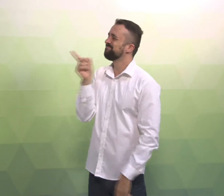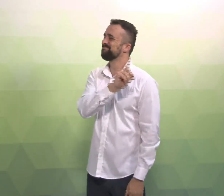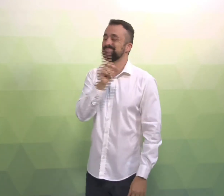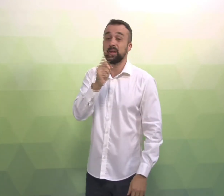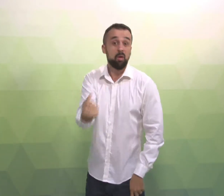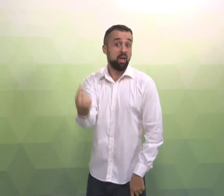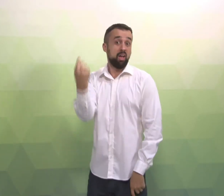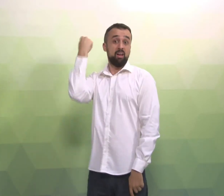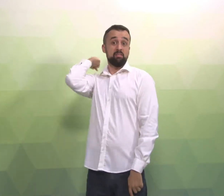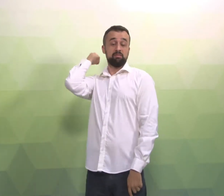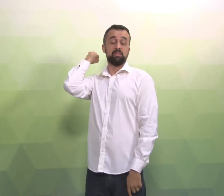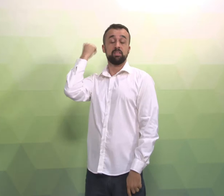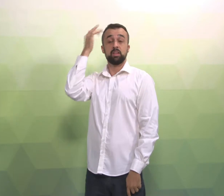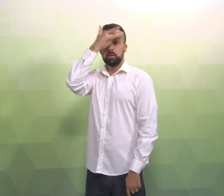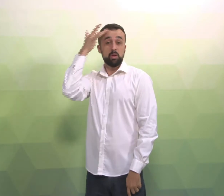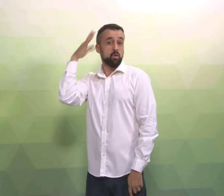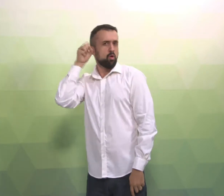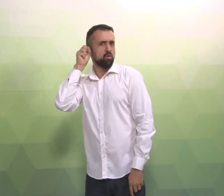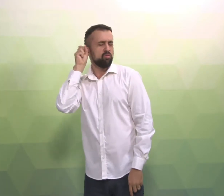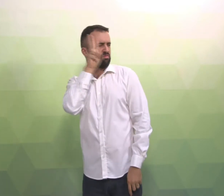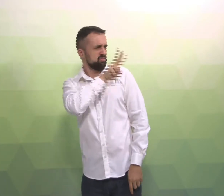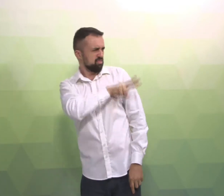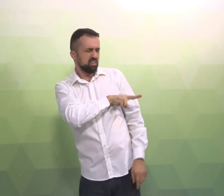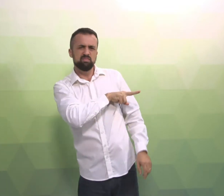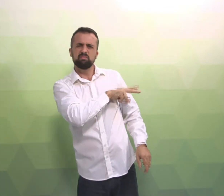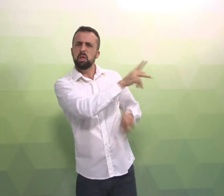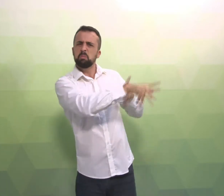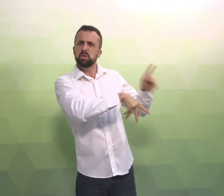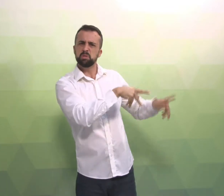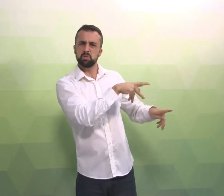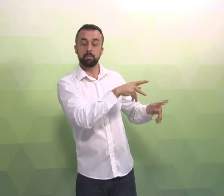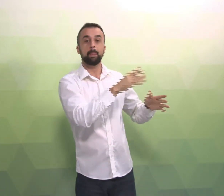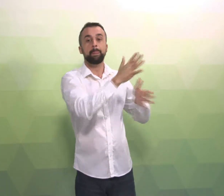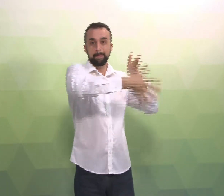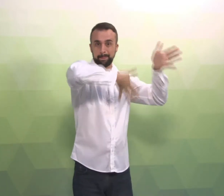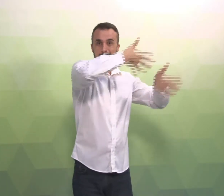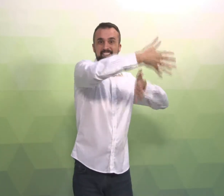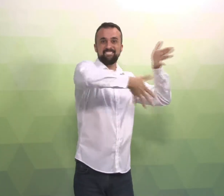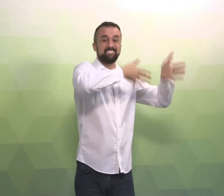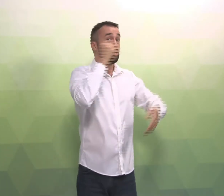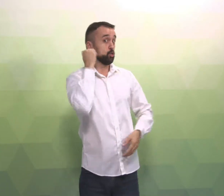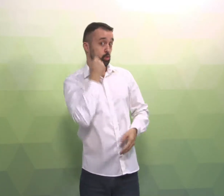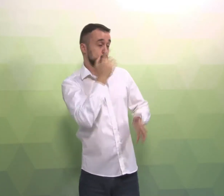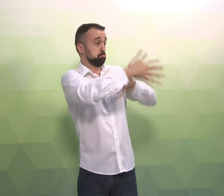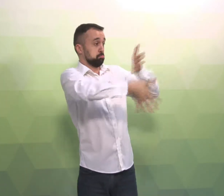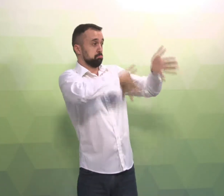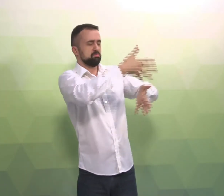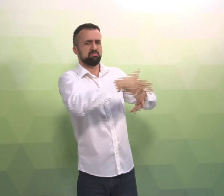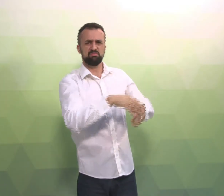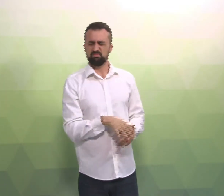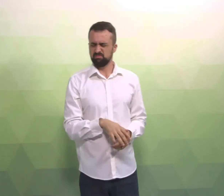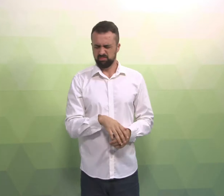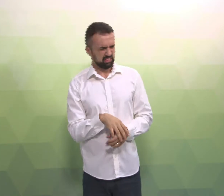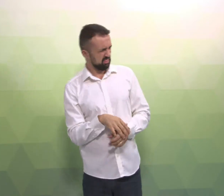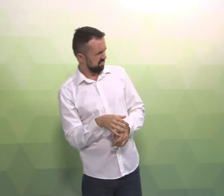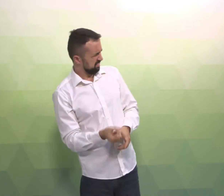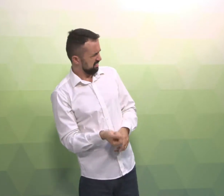Infelizmente não. Antes, os ouvintes olhavam para os surdos, sinalizando, e achavam aquilo